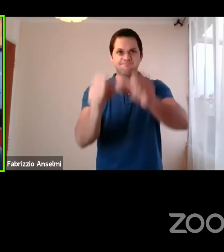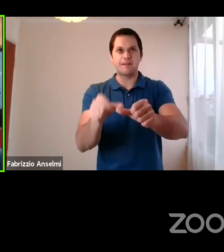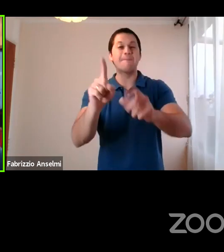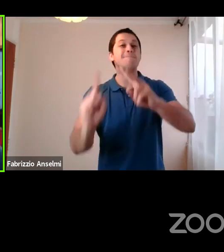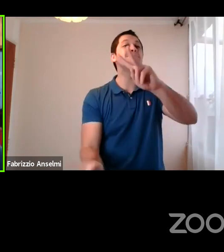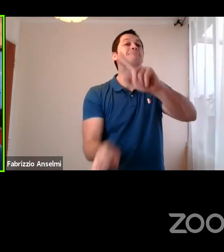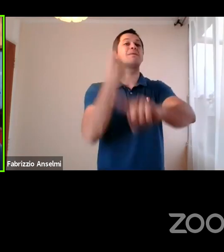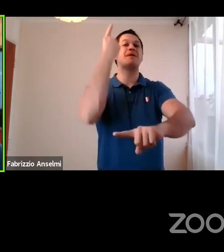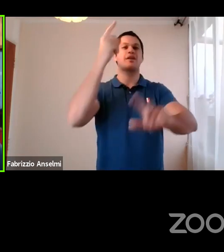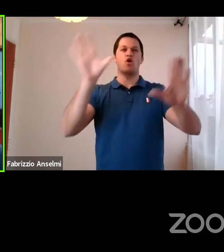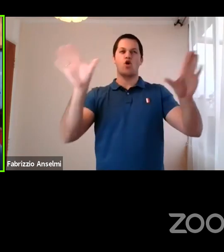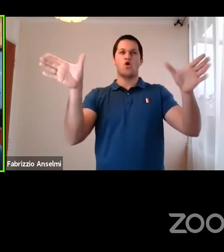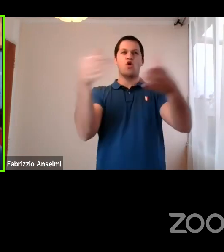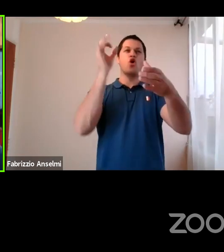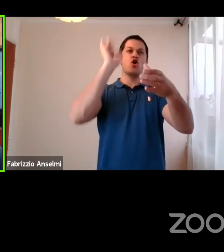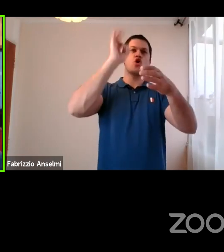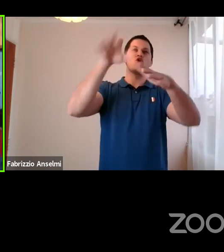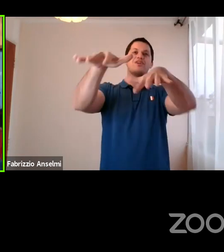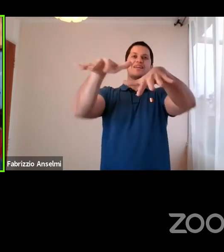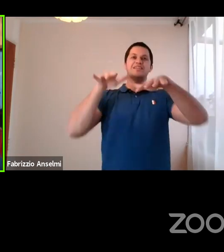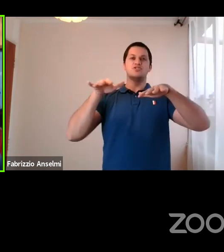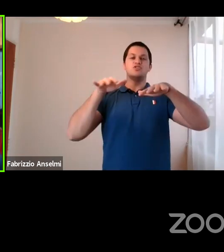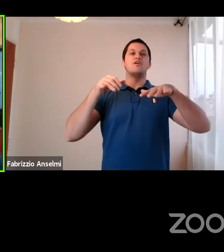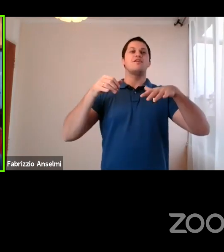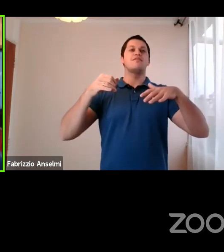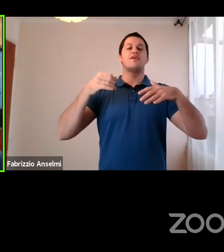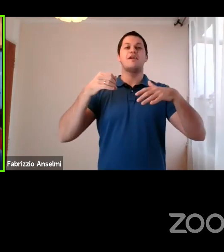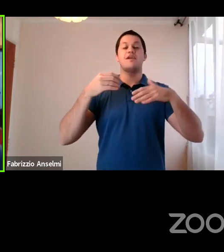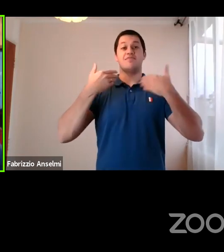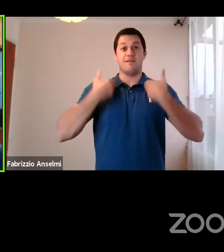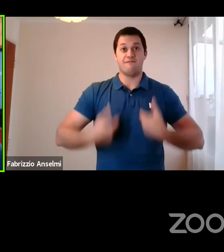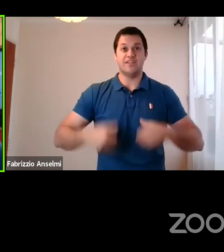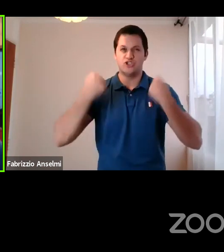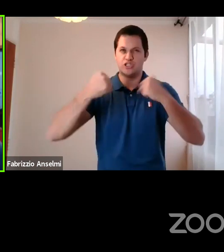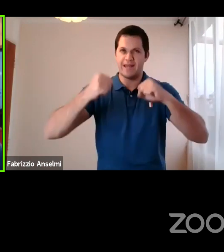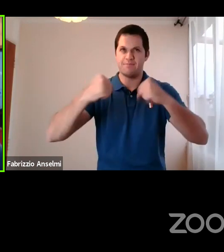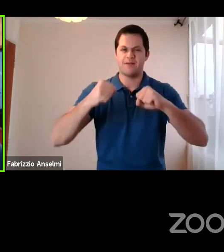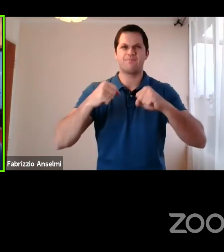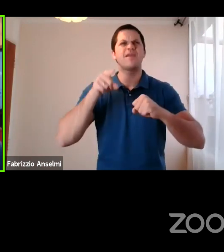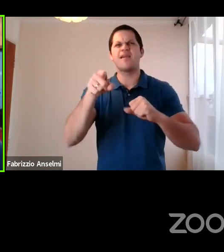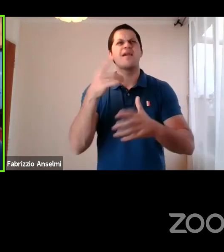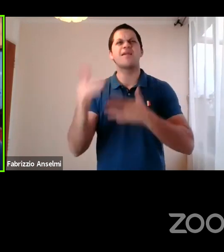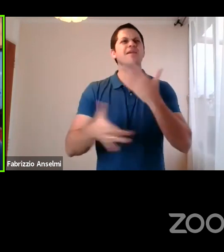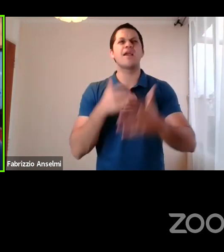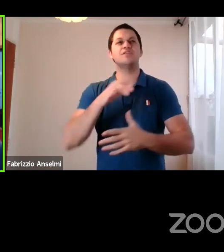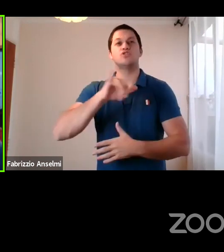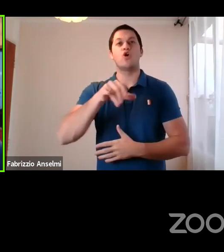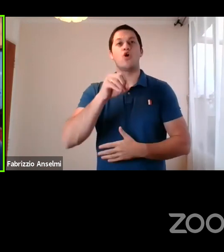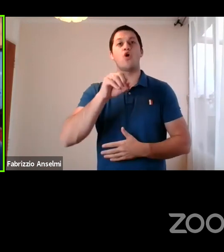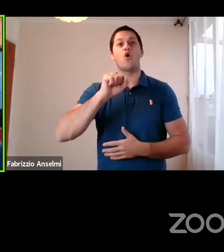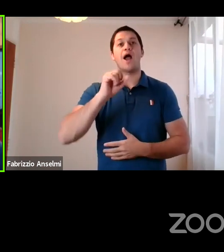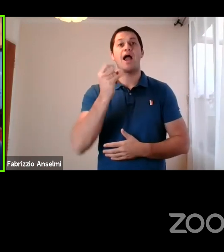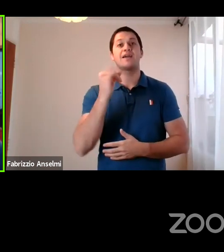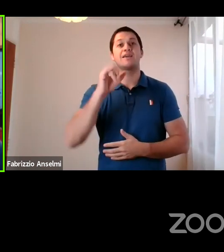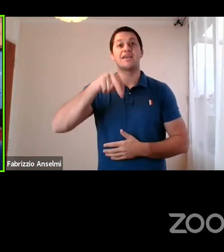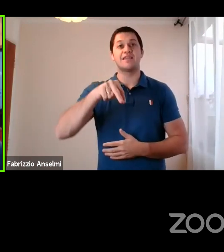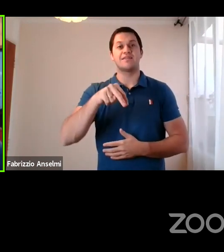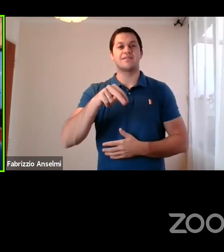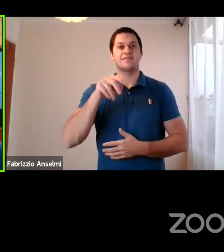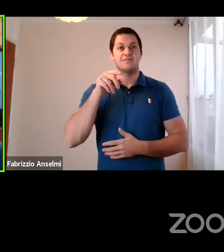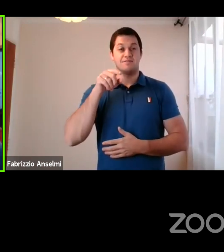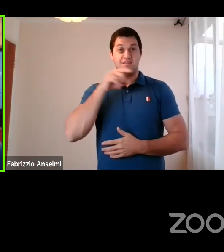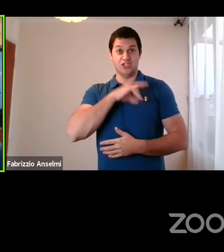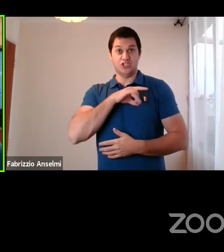fisioterapia realizado en 1905. ¿Qué hizo Joaquín Cabezas en este congreso? No lo podemos saber.